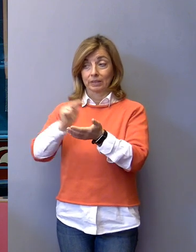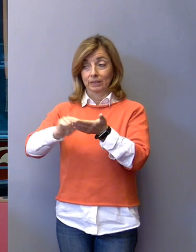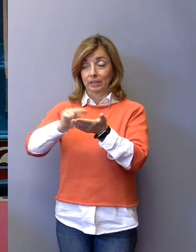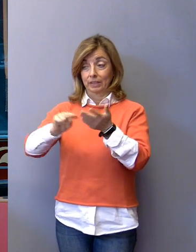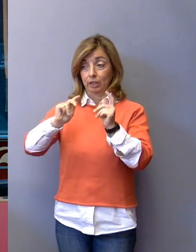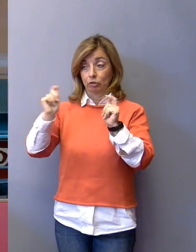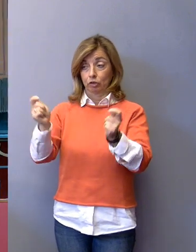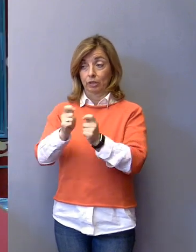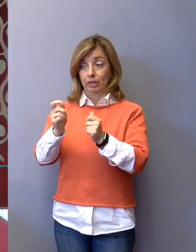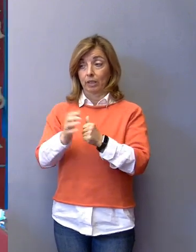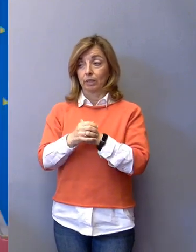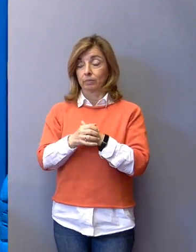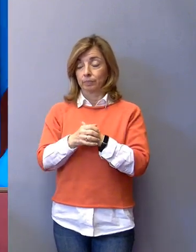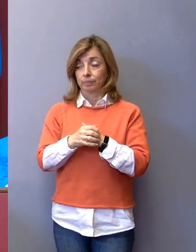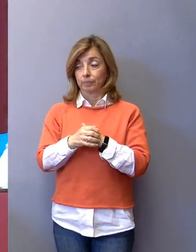generale